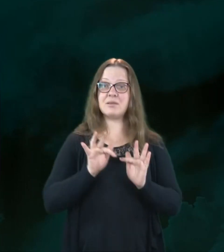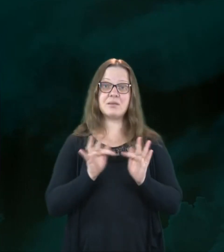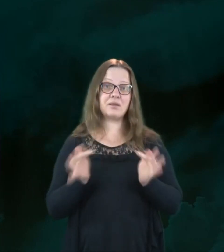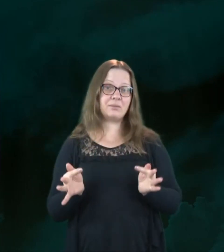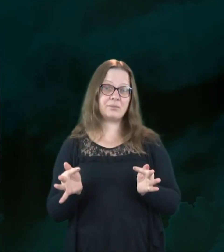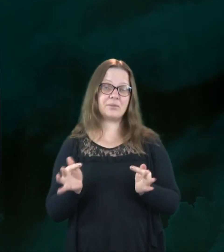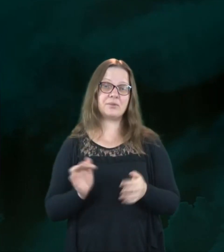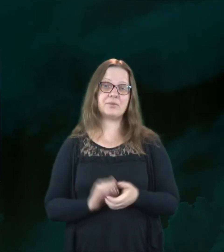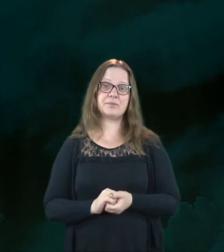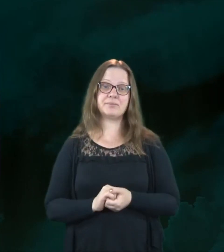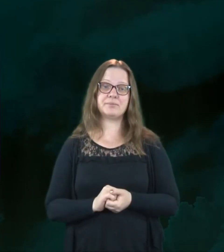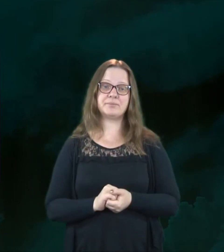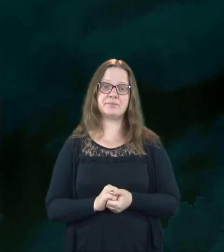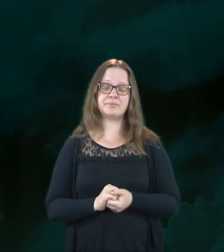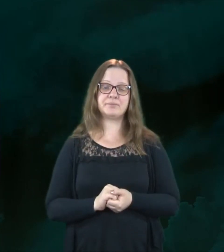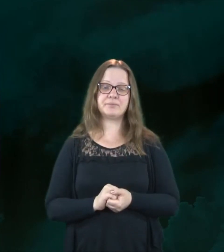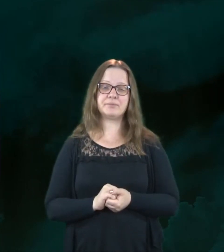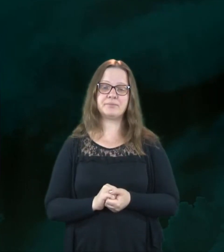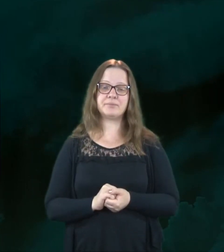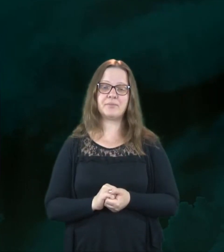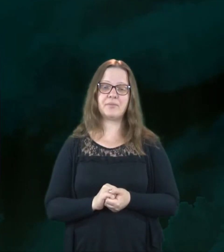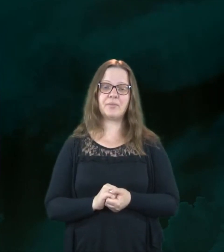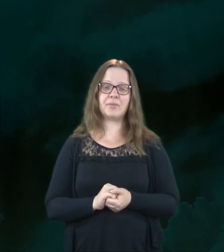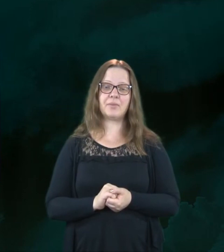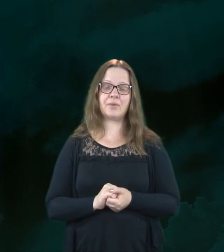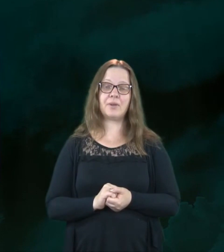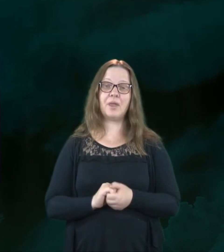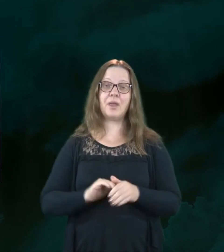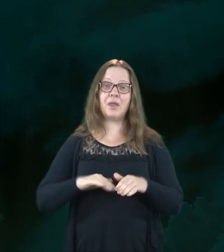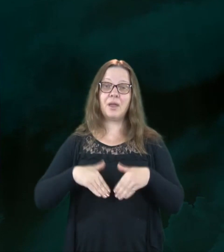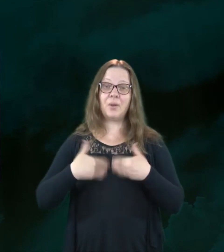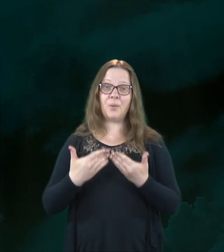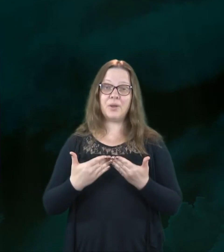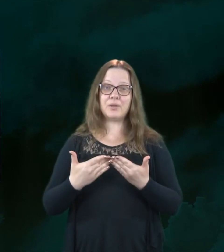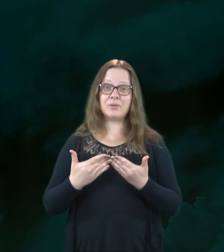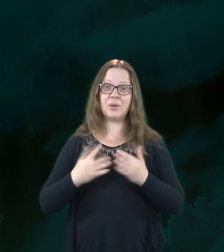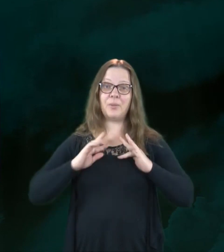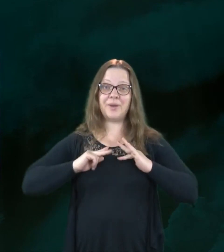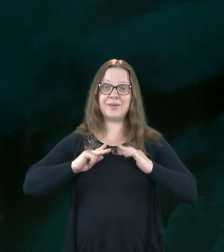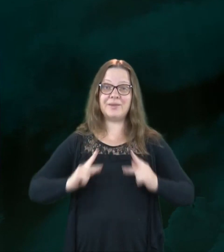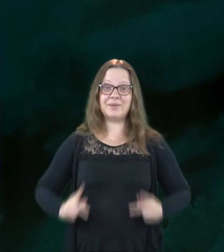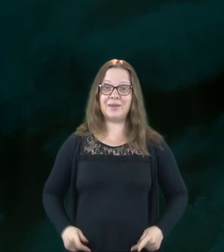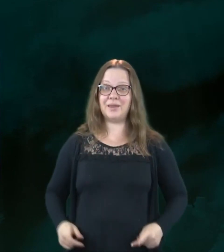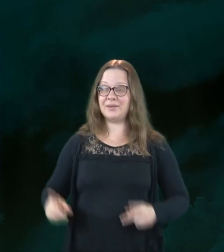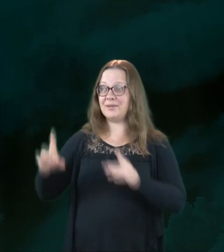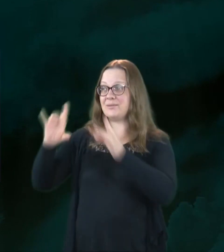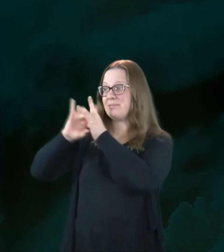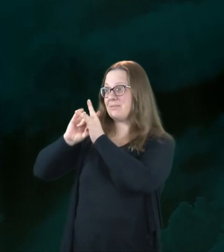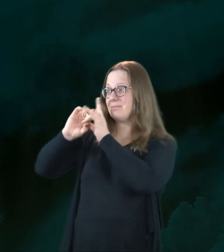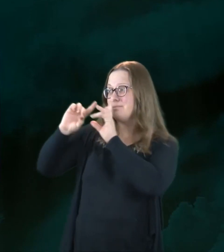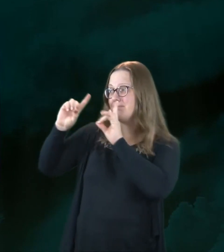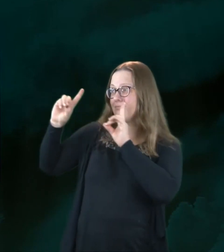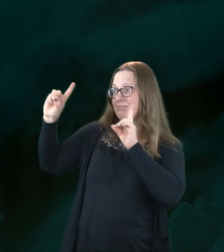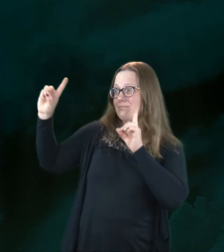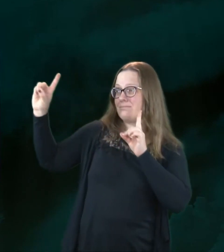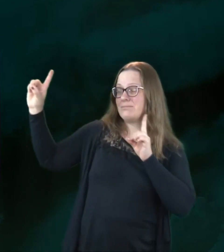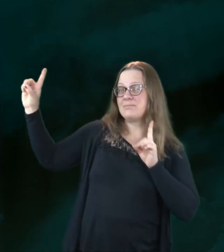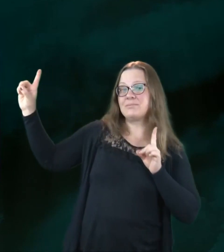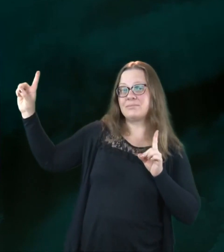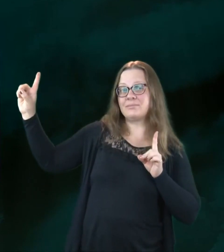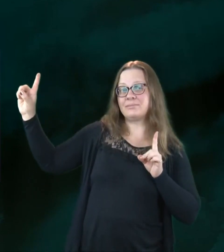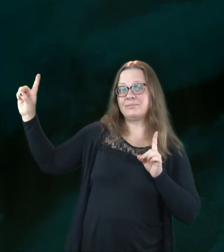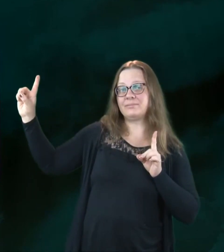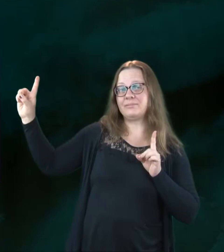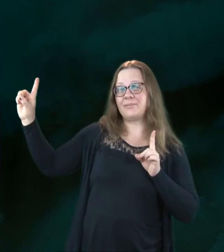homem, certo? O homem se desconectou de Deus, a história humana é uma história de não crer